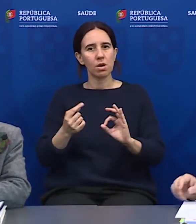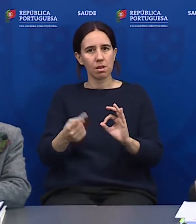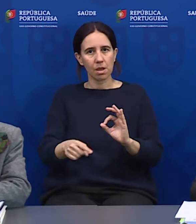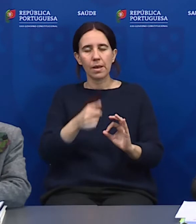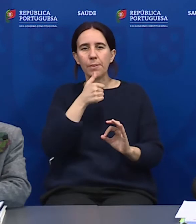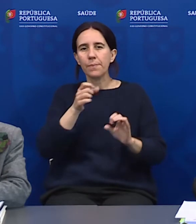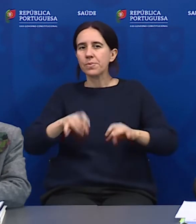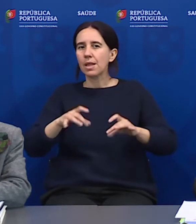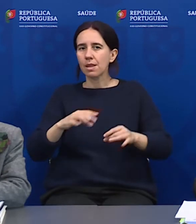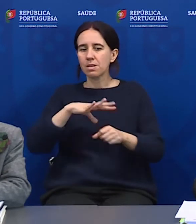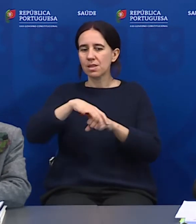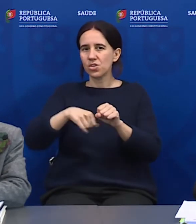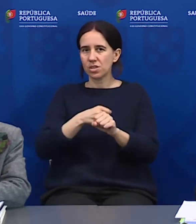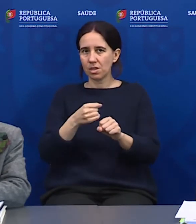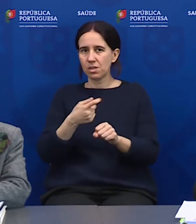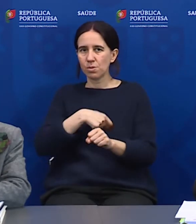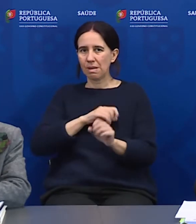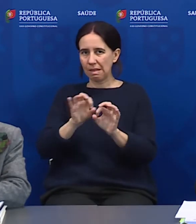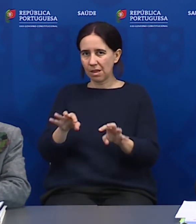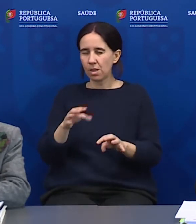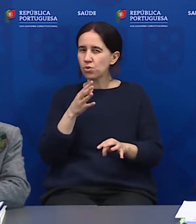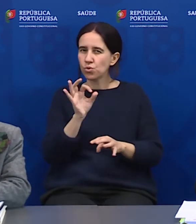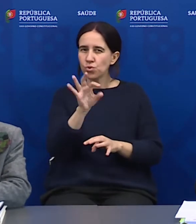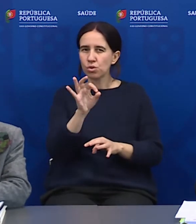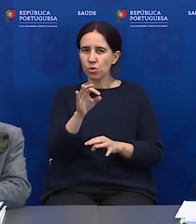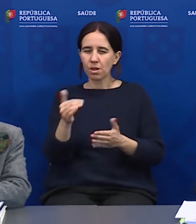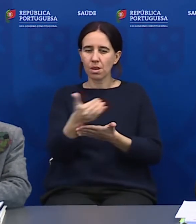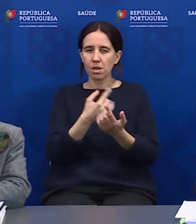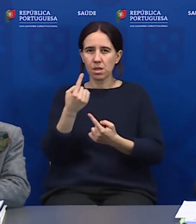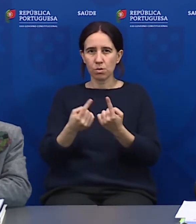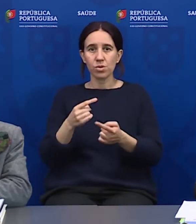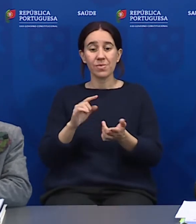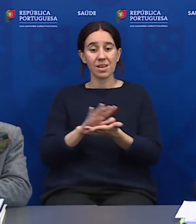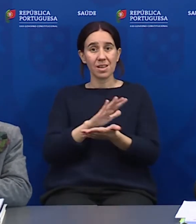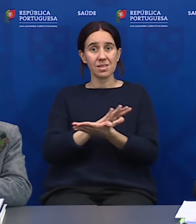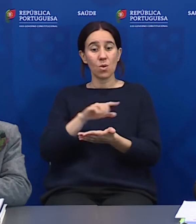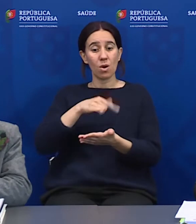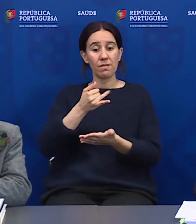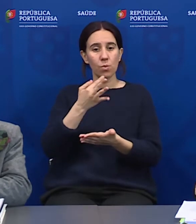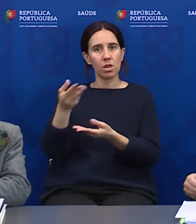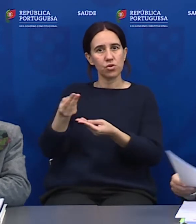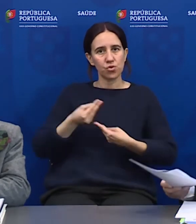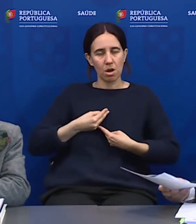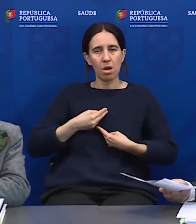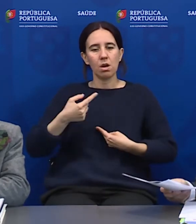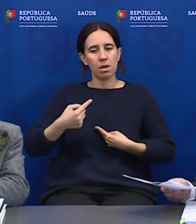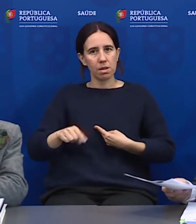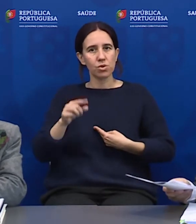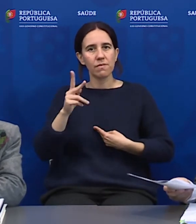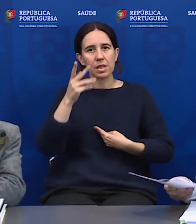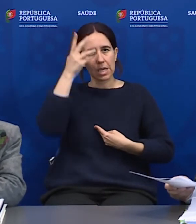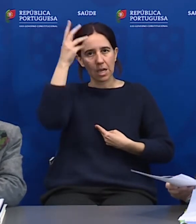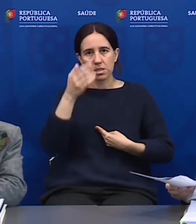para evitar uma tragédia espanhola. E eu vou-lhe apenas dar conta de alguns dos dados que chegaram à nossa redação nas últimas 24 horas. Nós temos só em Vila